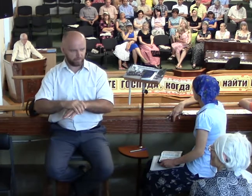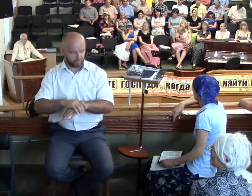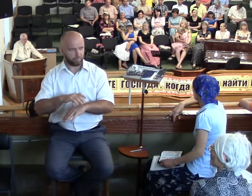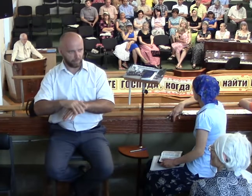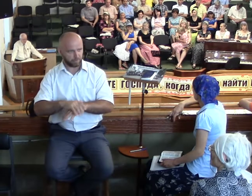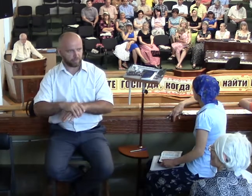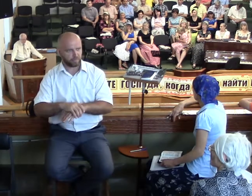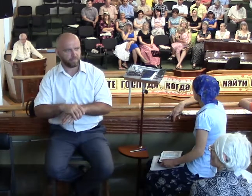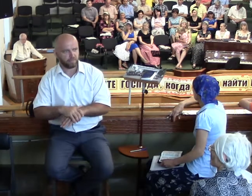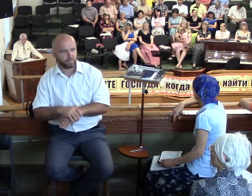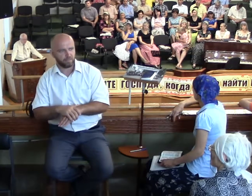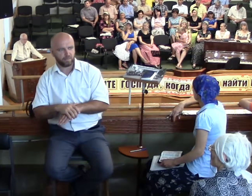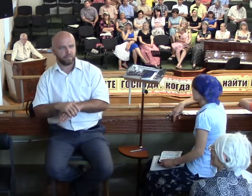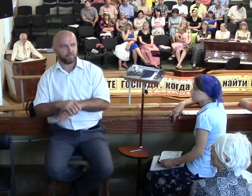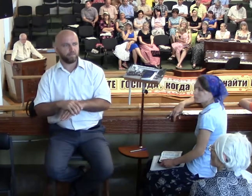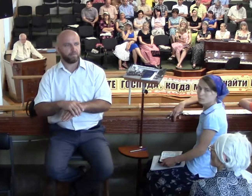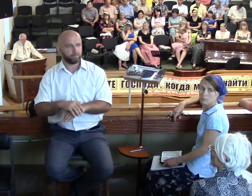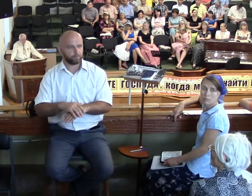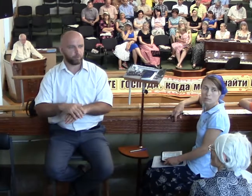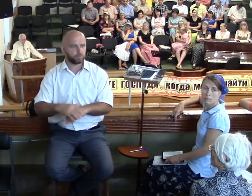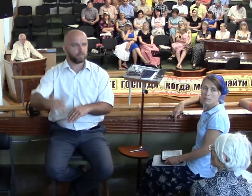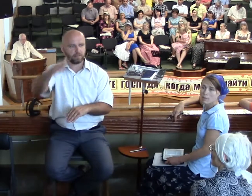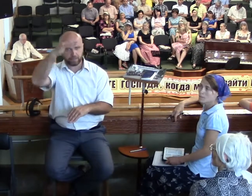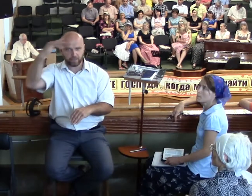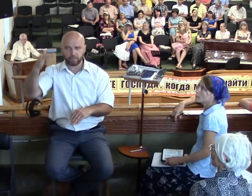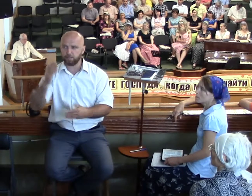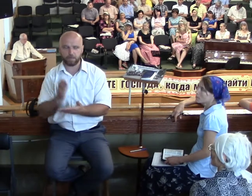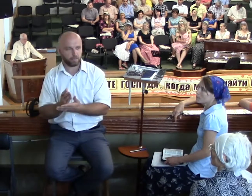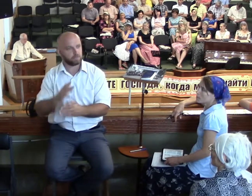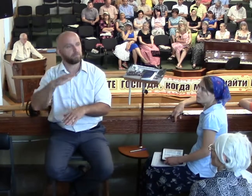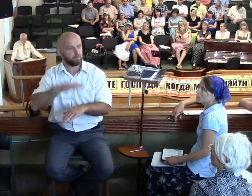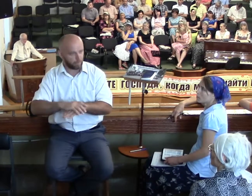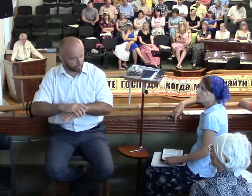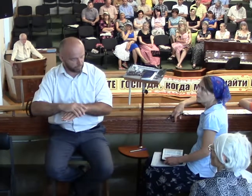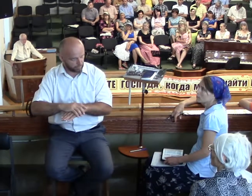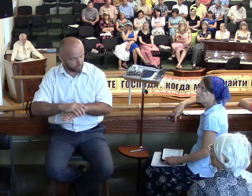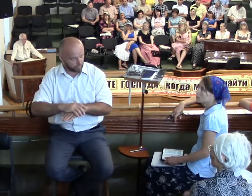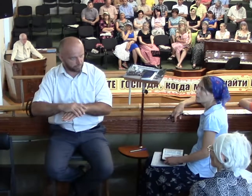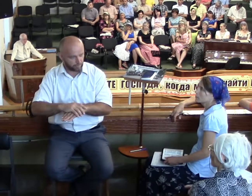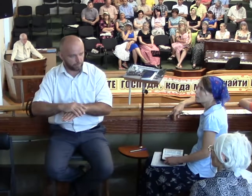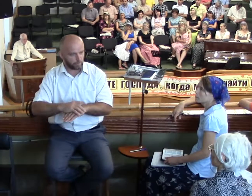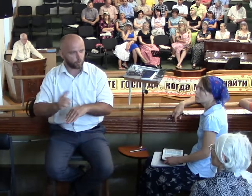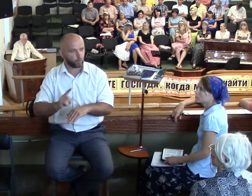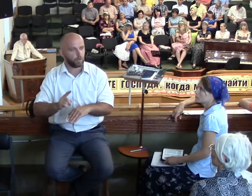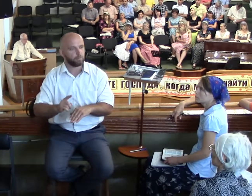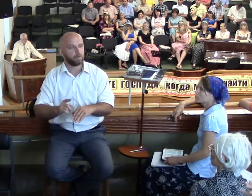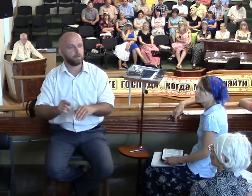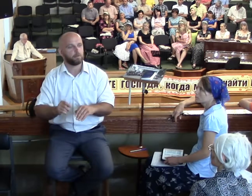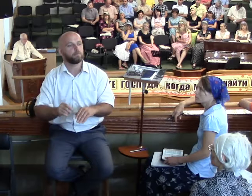доверяем. И знаете, мне очень жаль верующих, которые ищут банк, куда